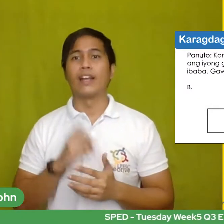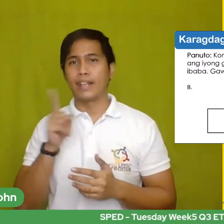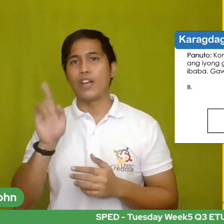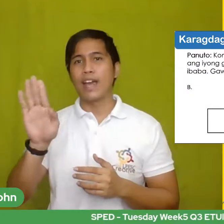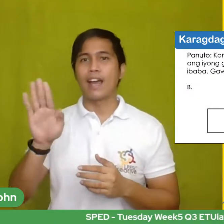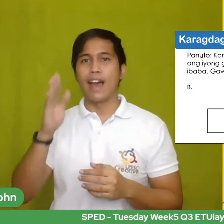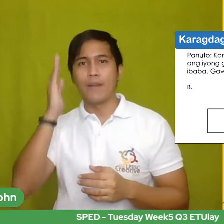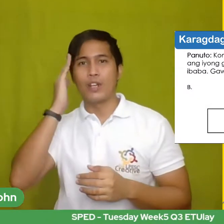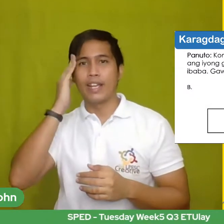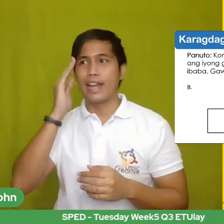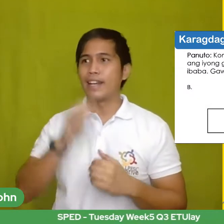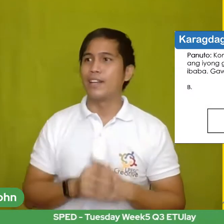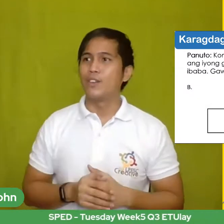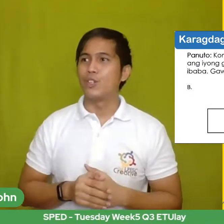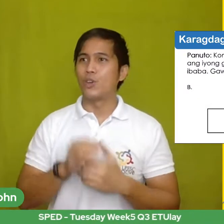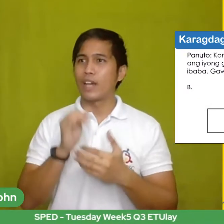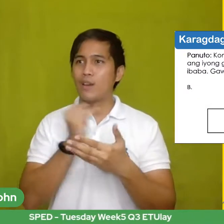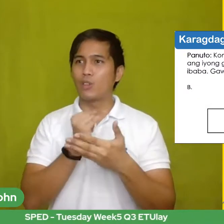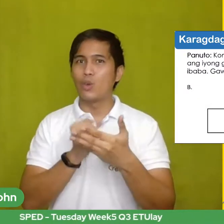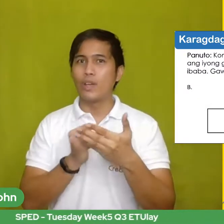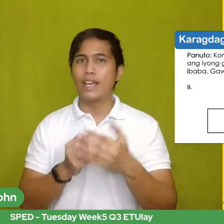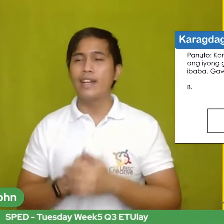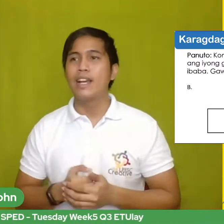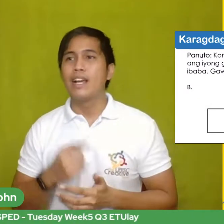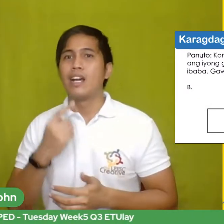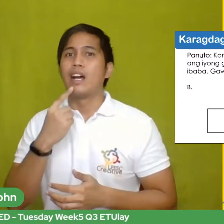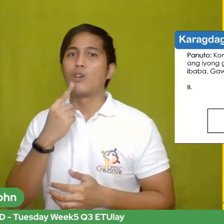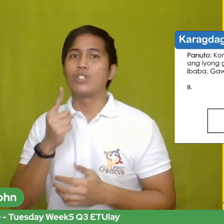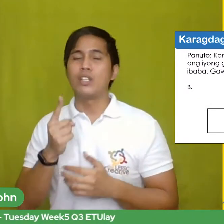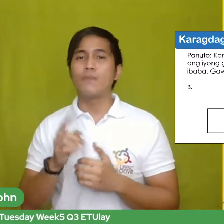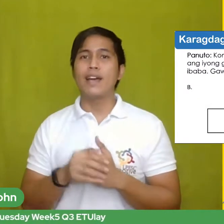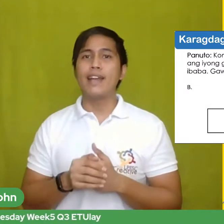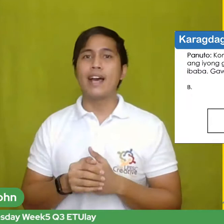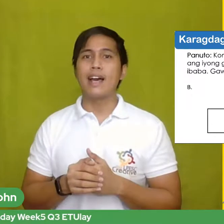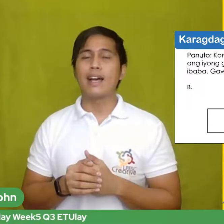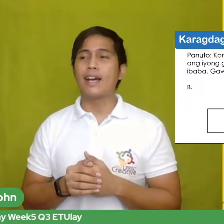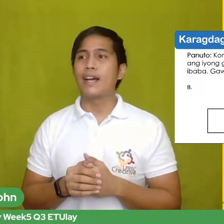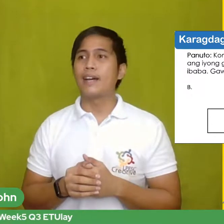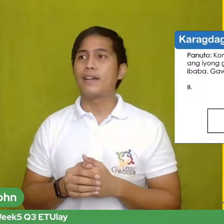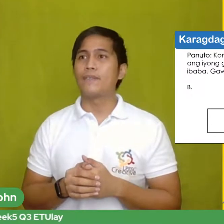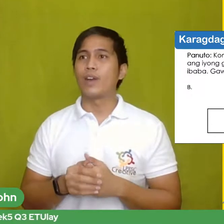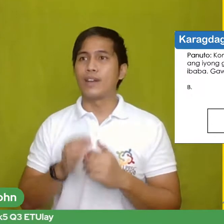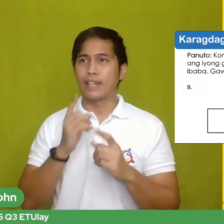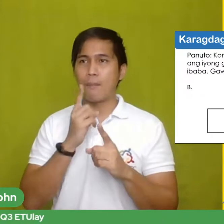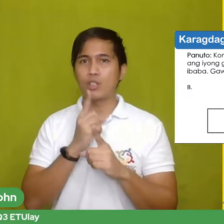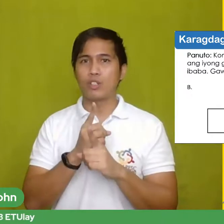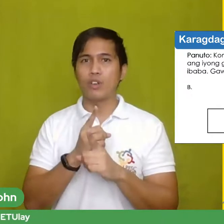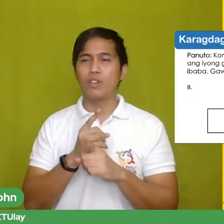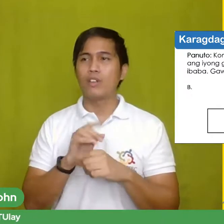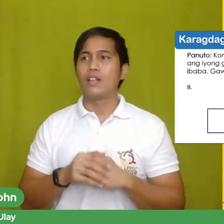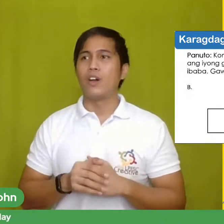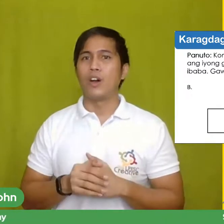kayo na. Alam niyo na yan. So, kayo nang iguguhit niyan. Kung sino man ang kung natapos ito, okay?